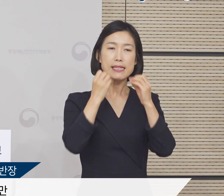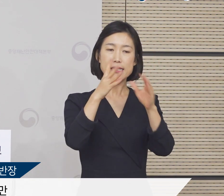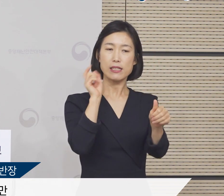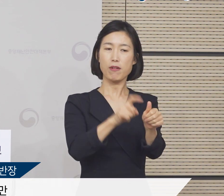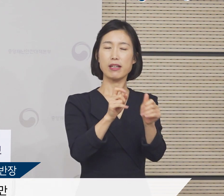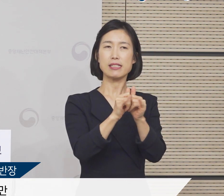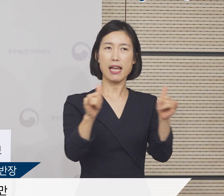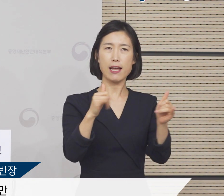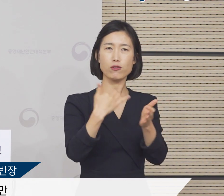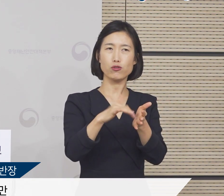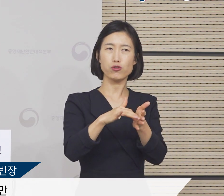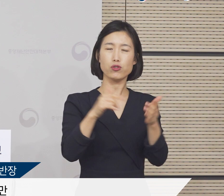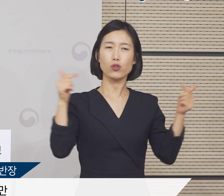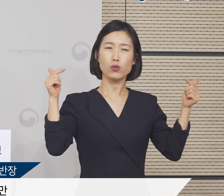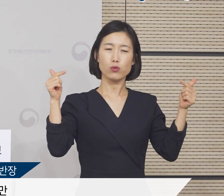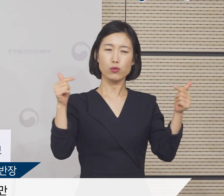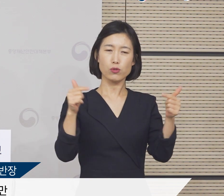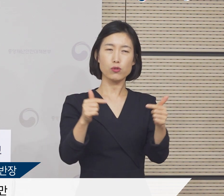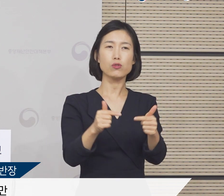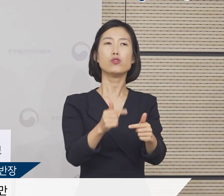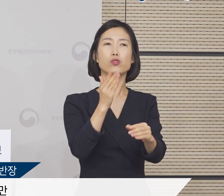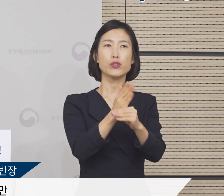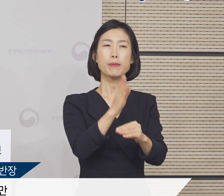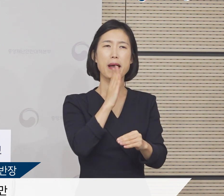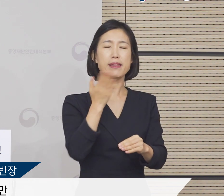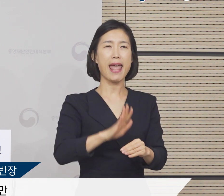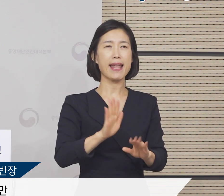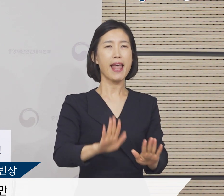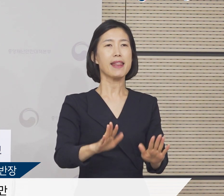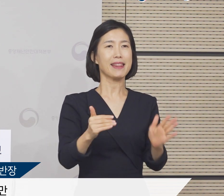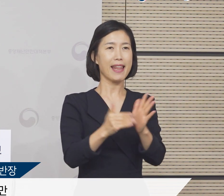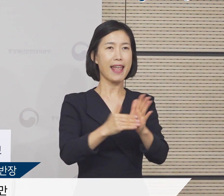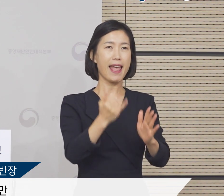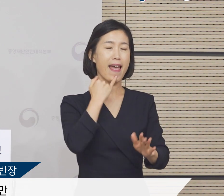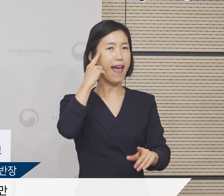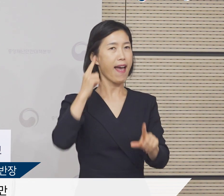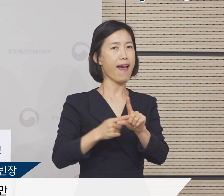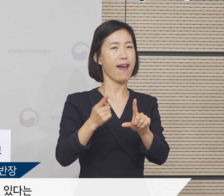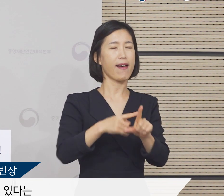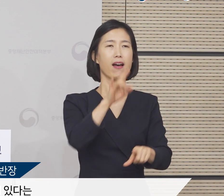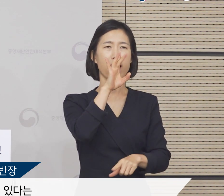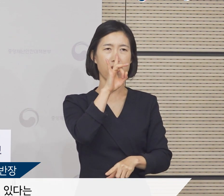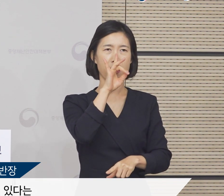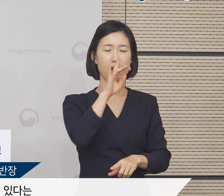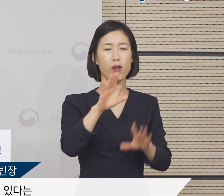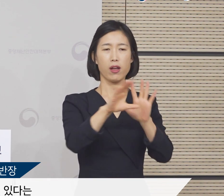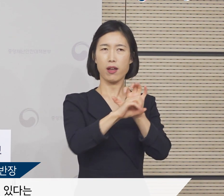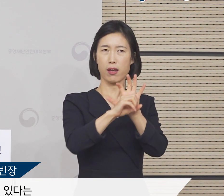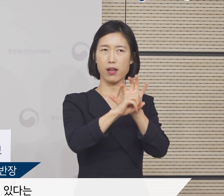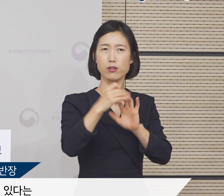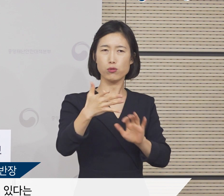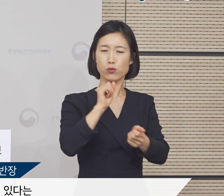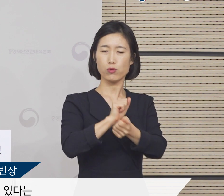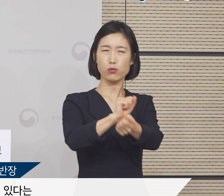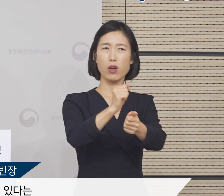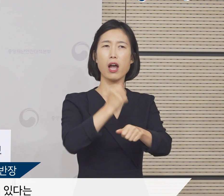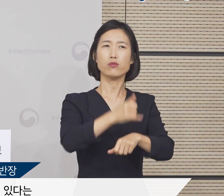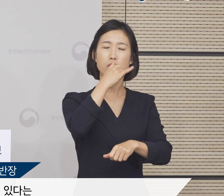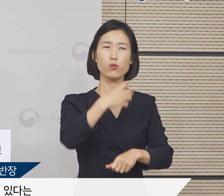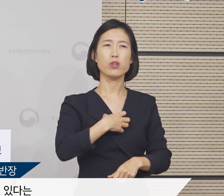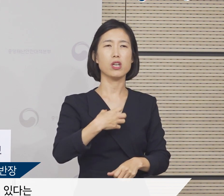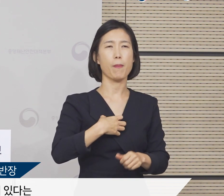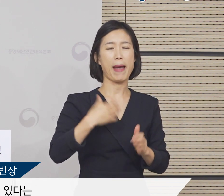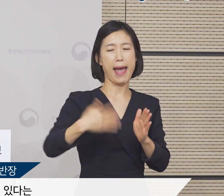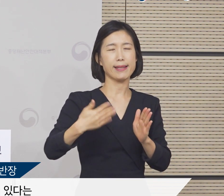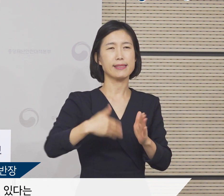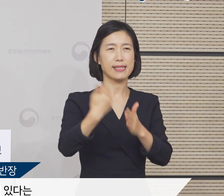확진자 수가 꾸준히 줄어들고는 있지만 아직은 안심할 사항은 아닙니다. 코로나19가 확산될 수 있는 위험이